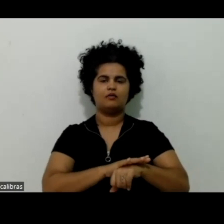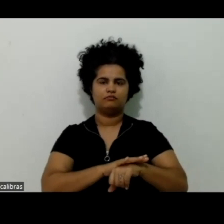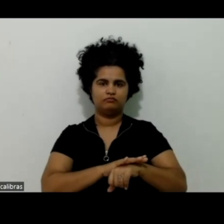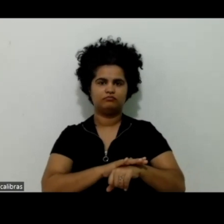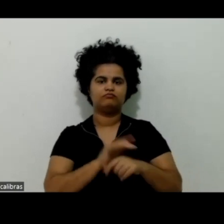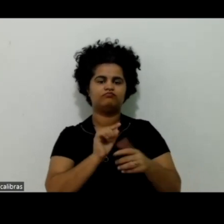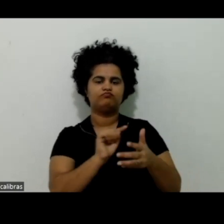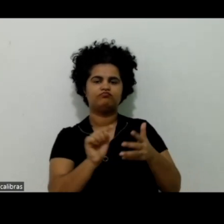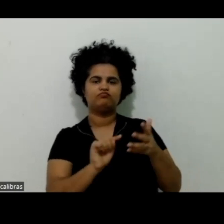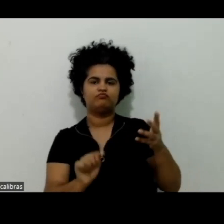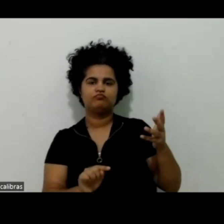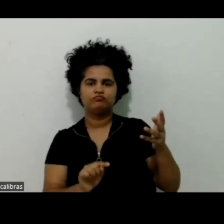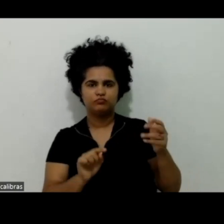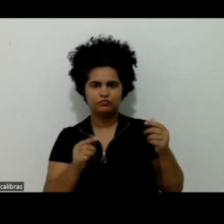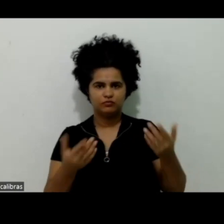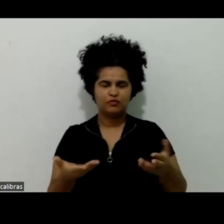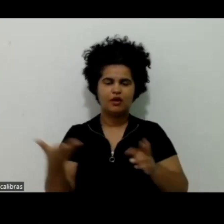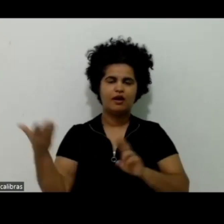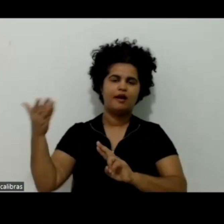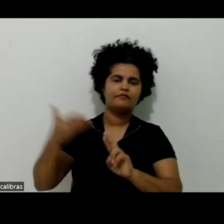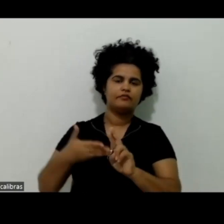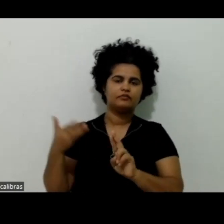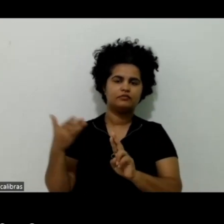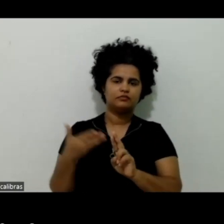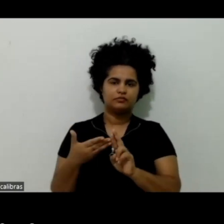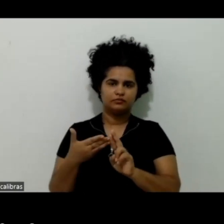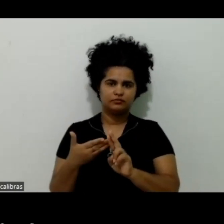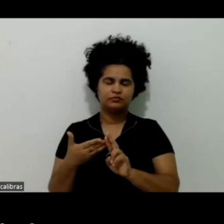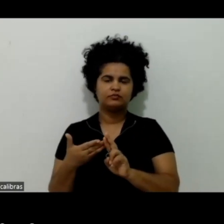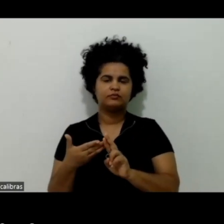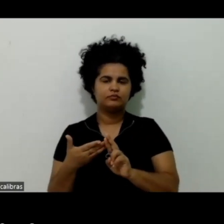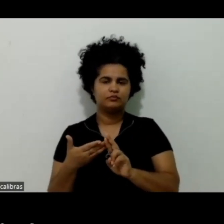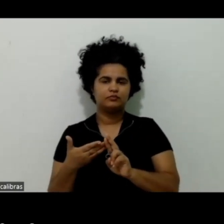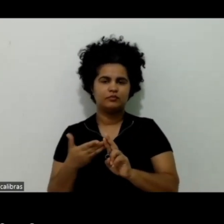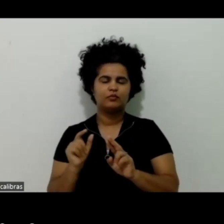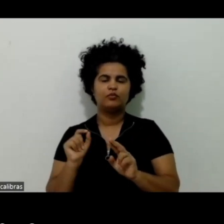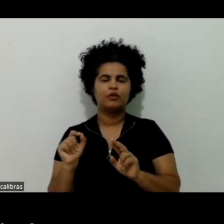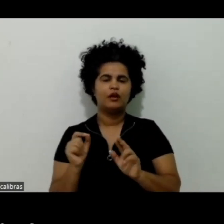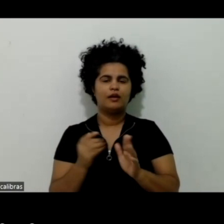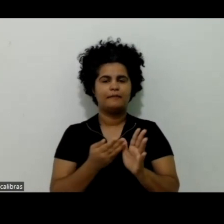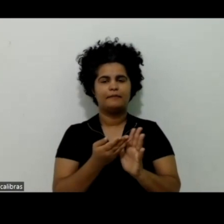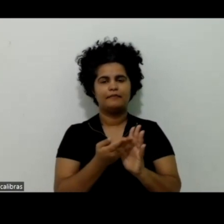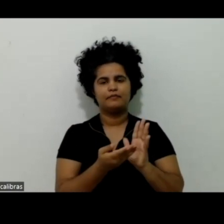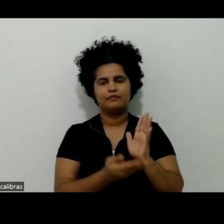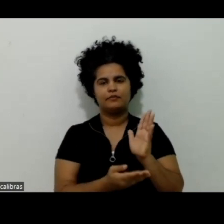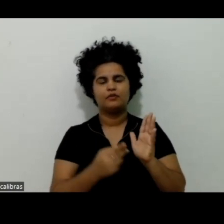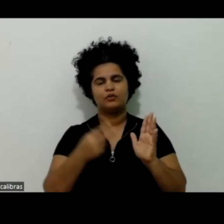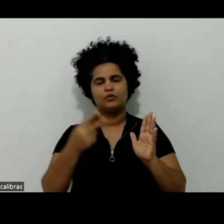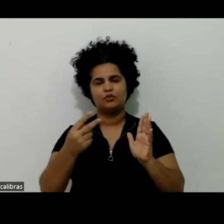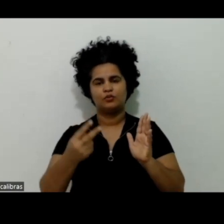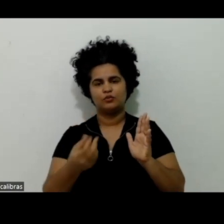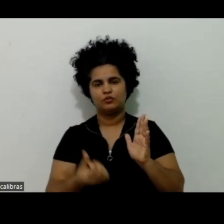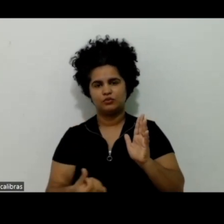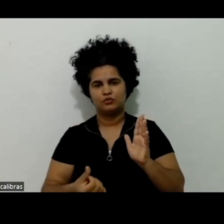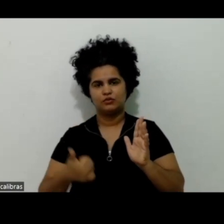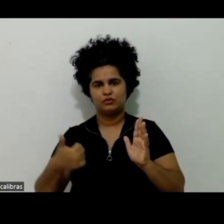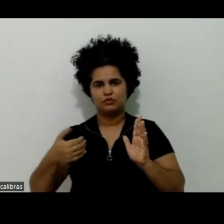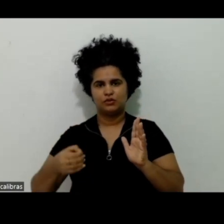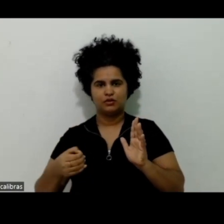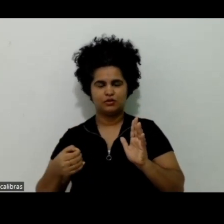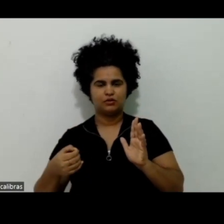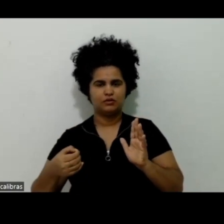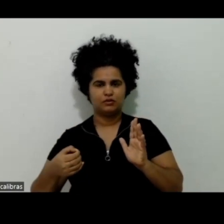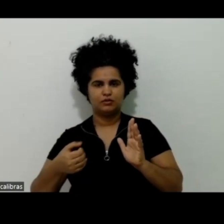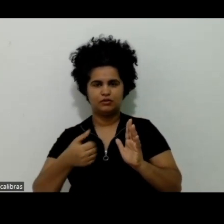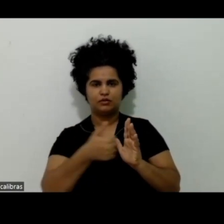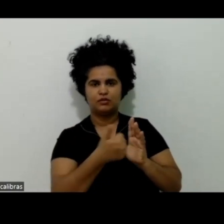IDAF-Tente Social, referenciadas, sobretudo, né, nos princípios 2º, 6º e 11º, né, do Código